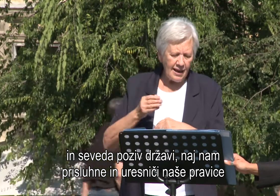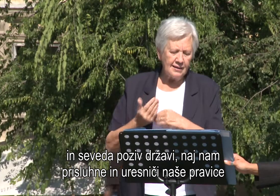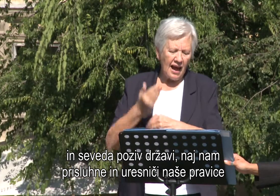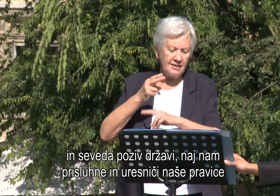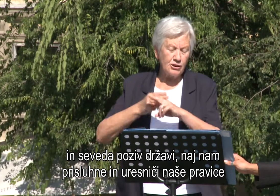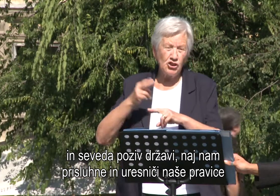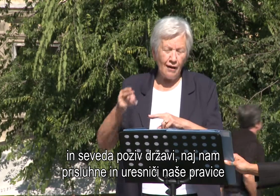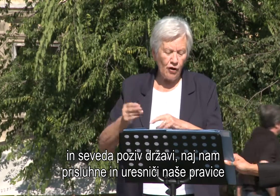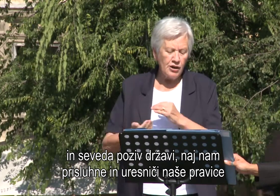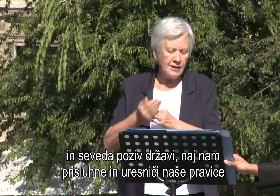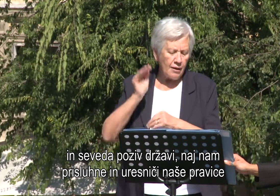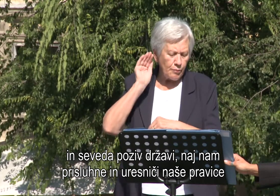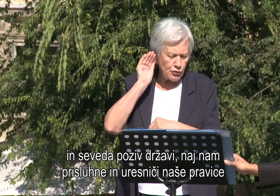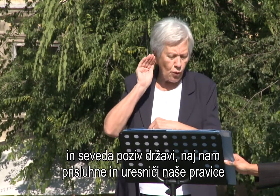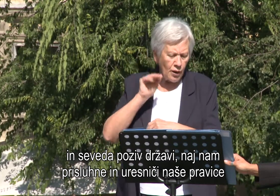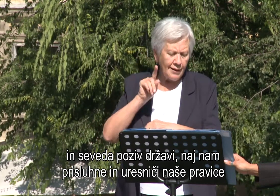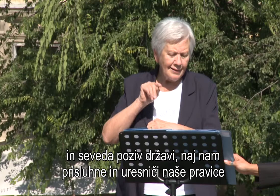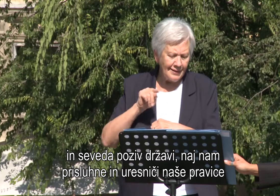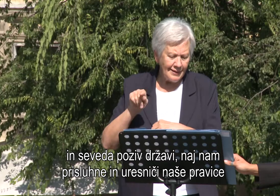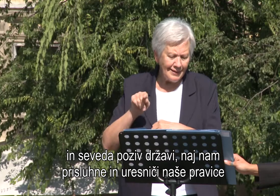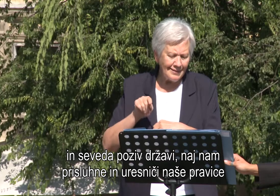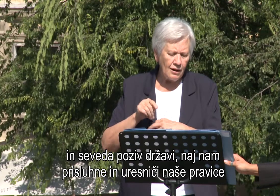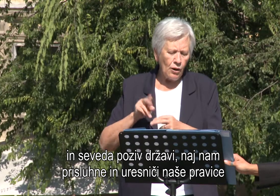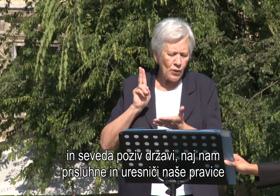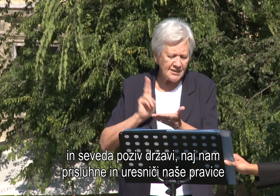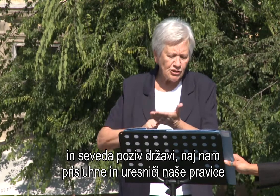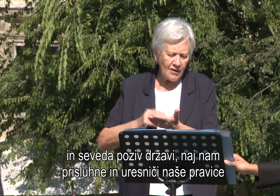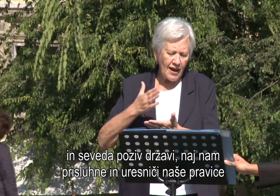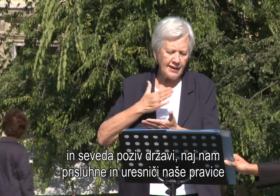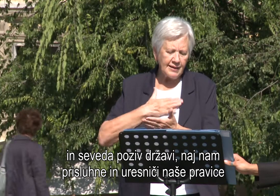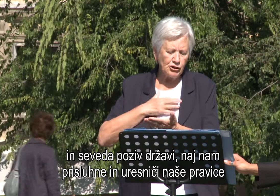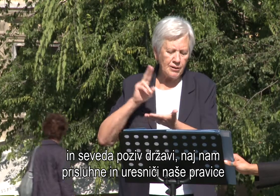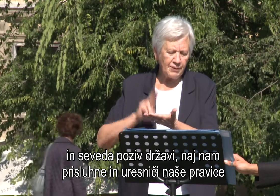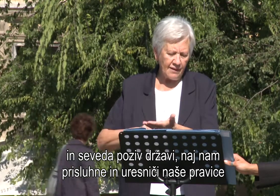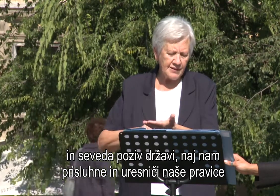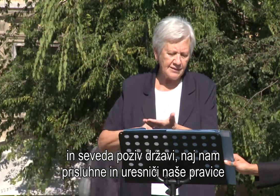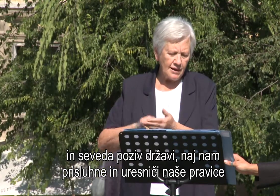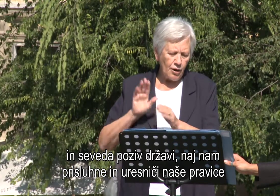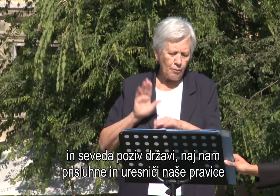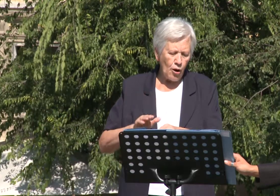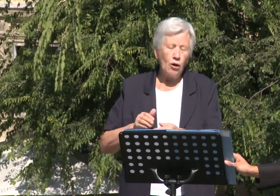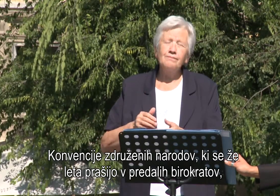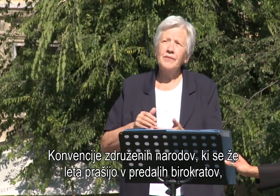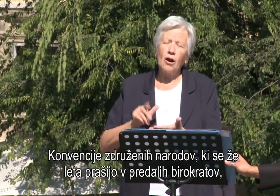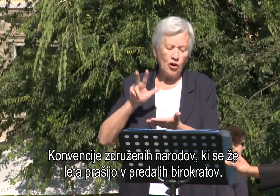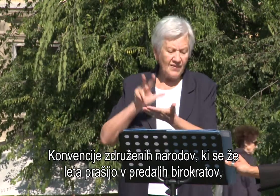apeliranje na državo za posluh in uresničevanje naših pravic. Po